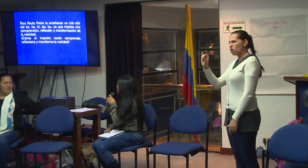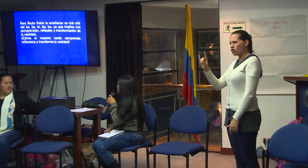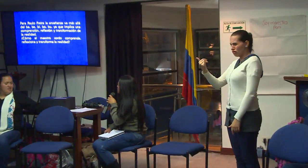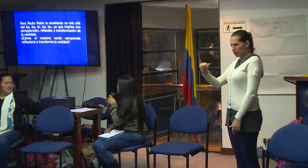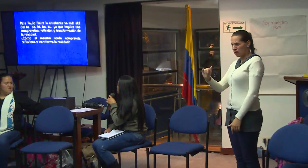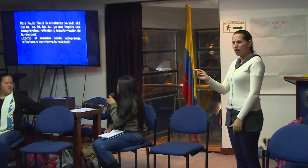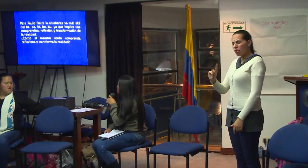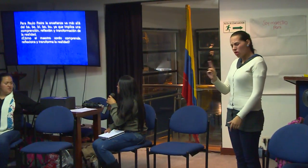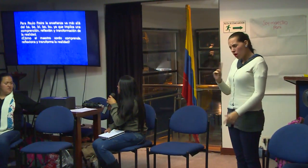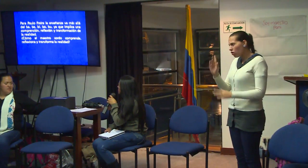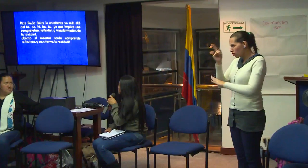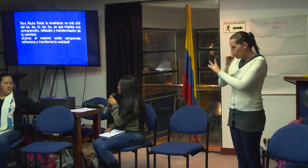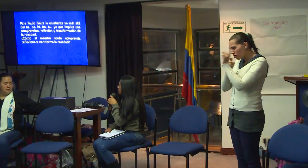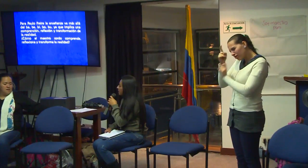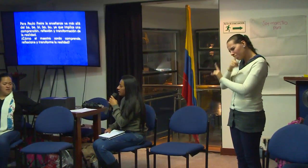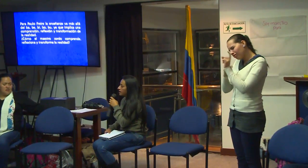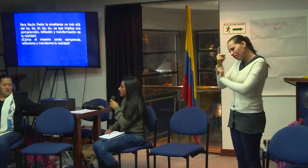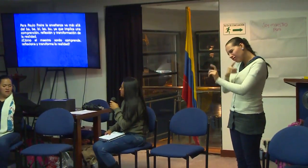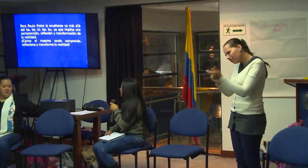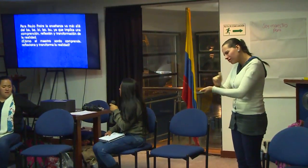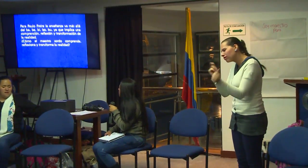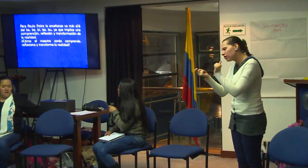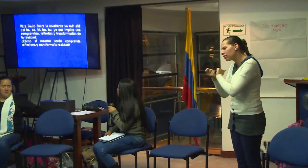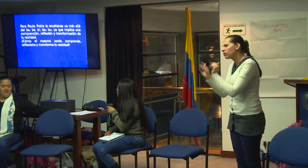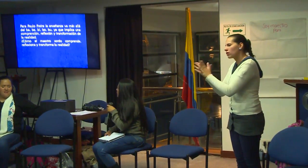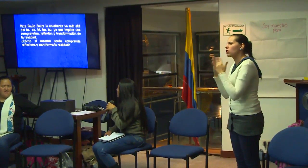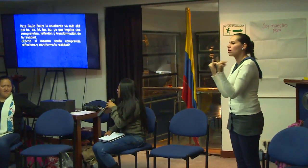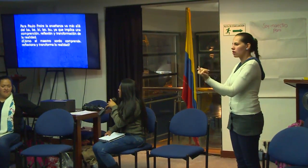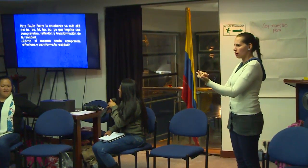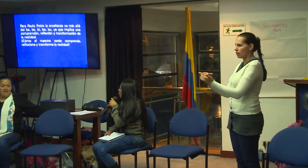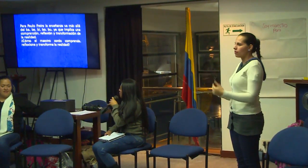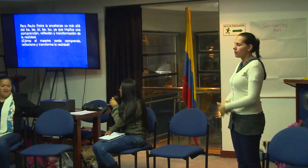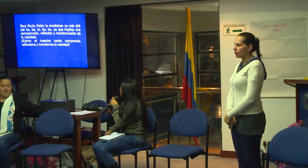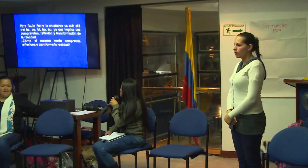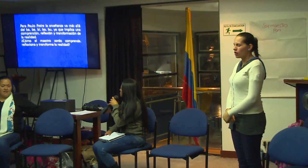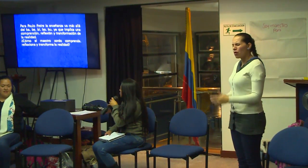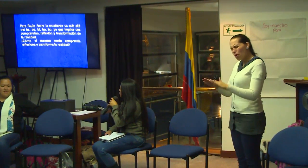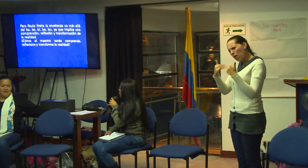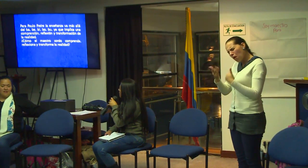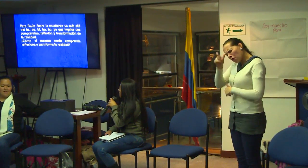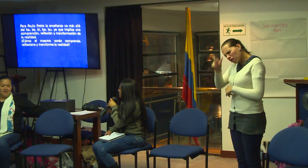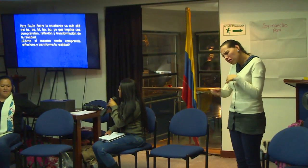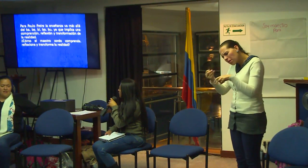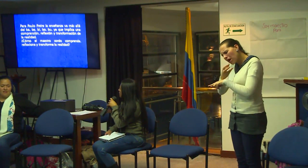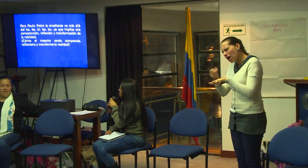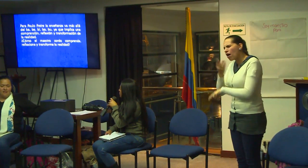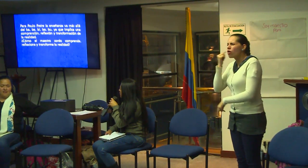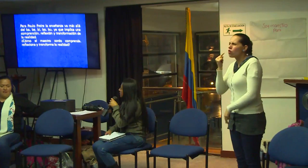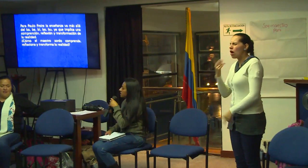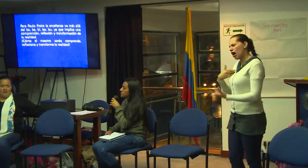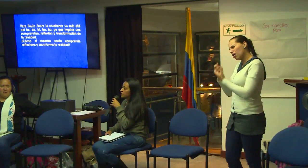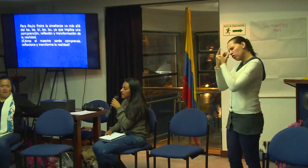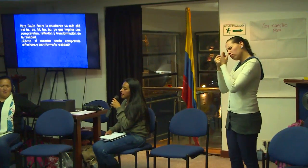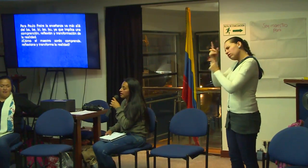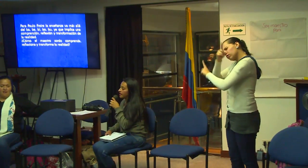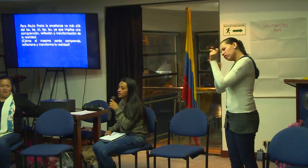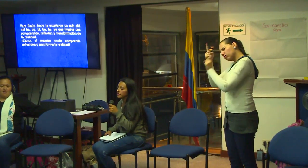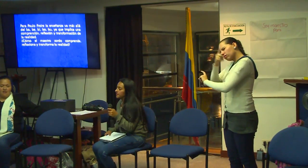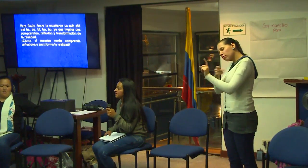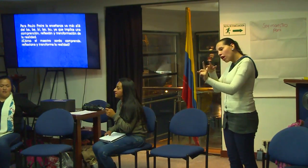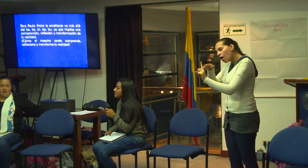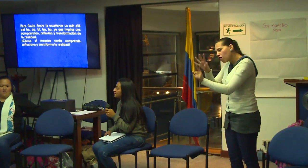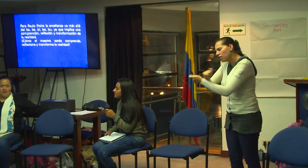comprensión, reflexión y transformación de la realidad. ¿Cómo el maestro sordo comprende, reflexiona y transforma la